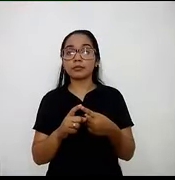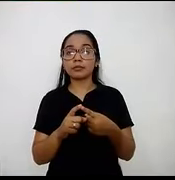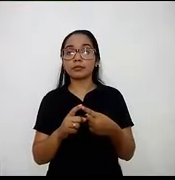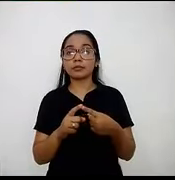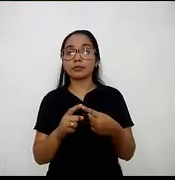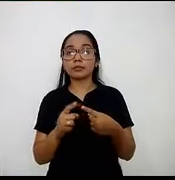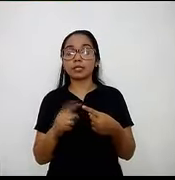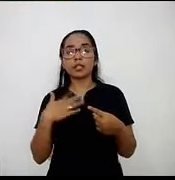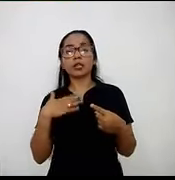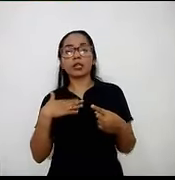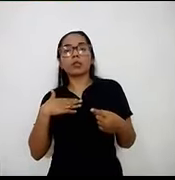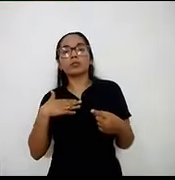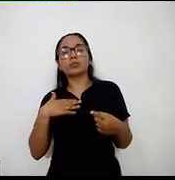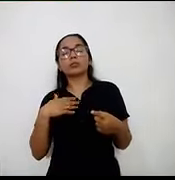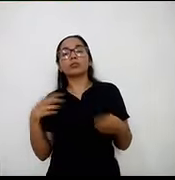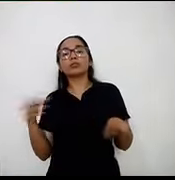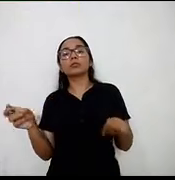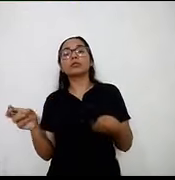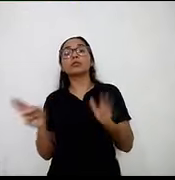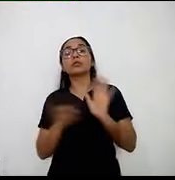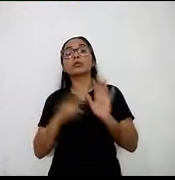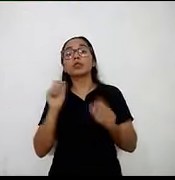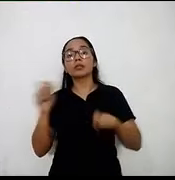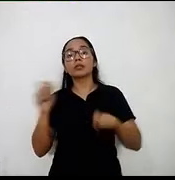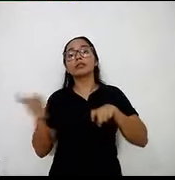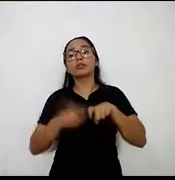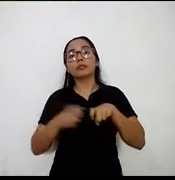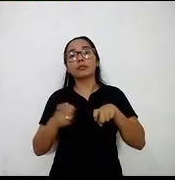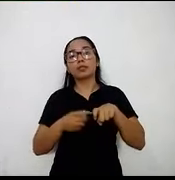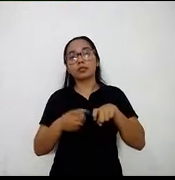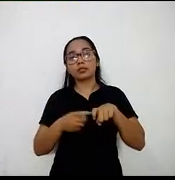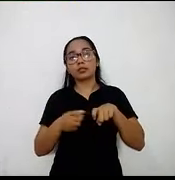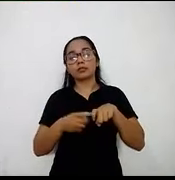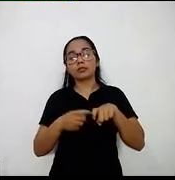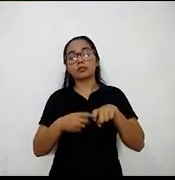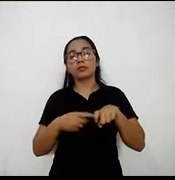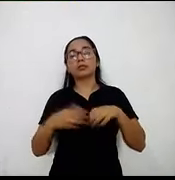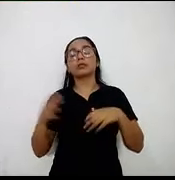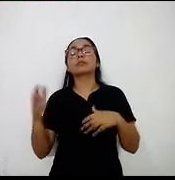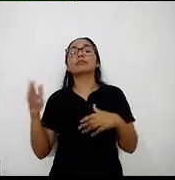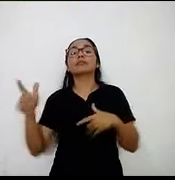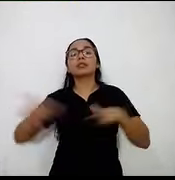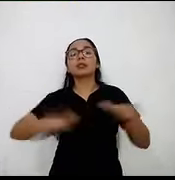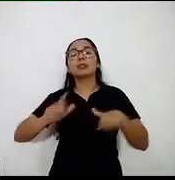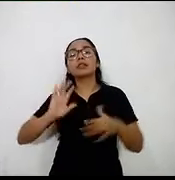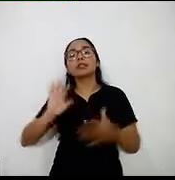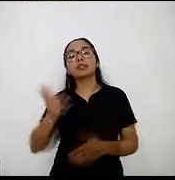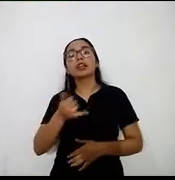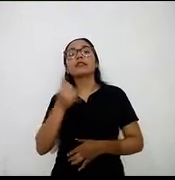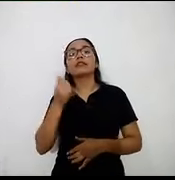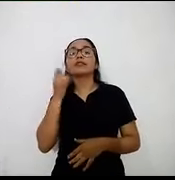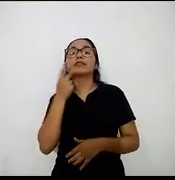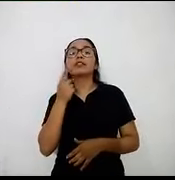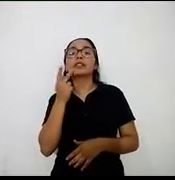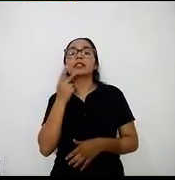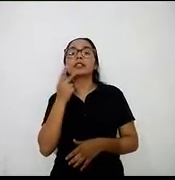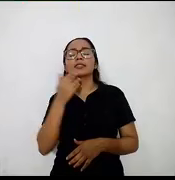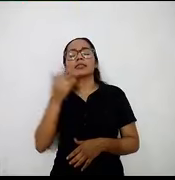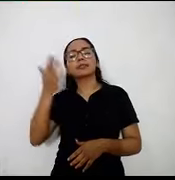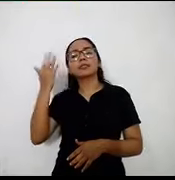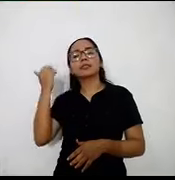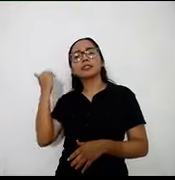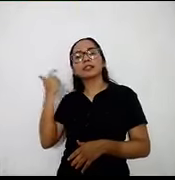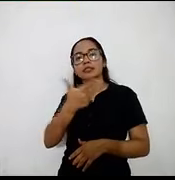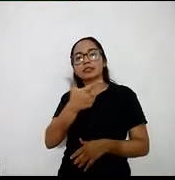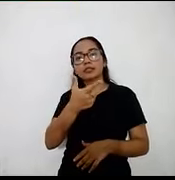médico, me formei em 2012, passei a trabalhar em Fortaleza a partir de 2013, através dos programas de provimento do governo federal,